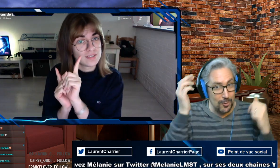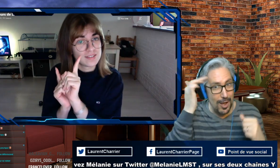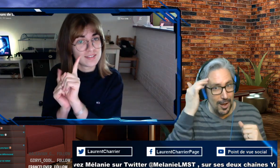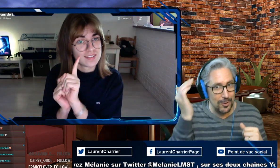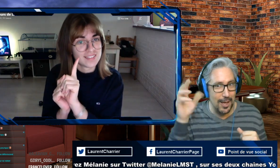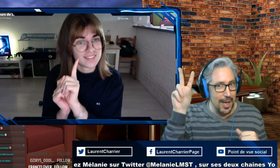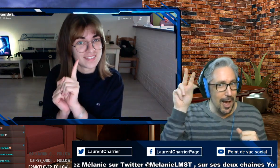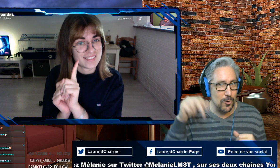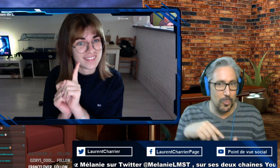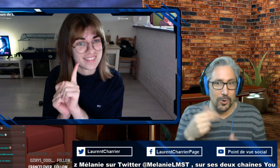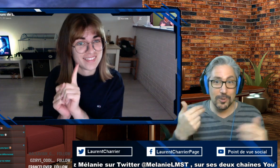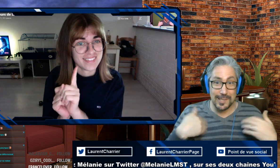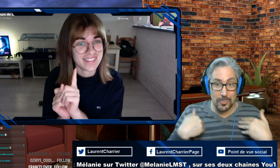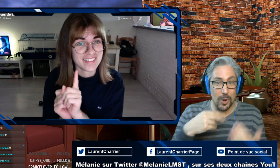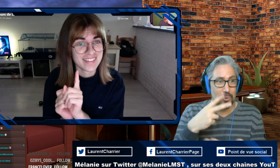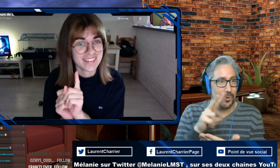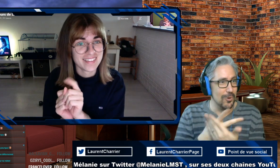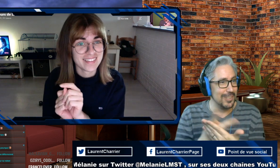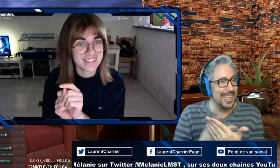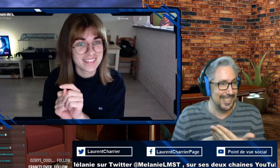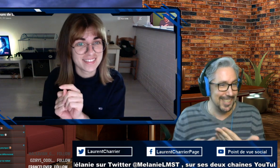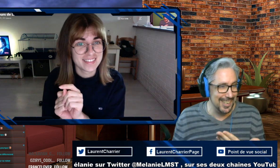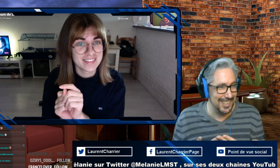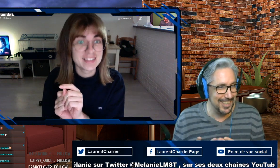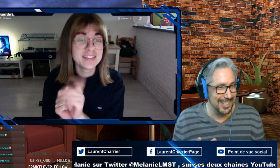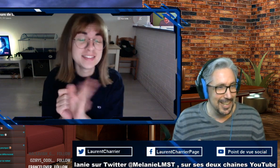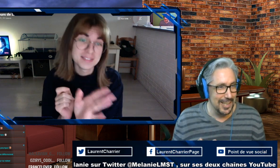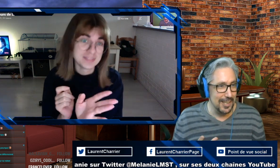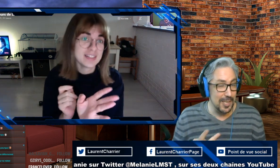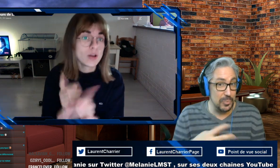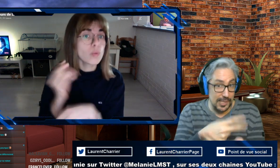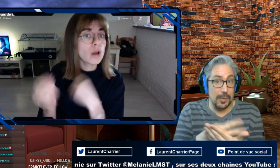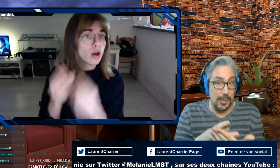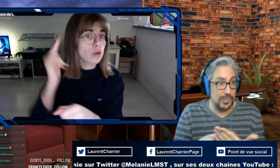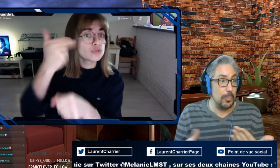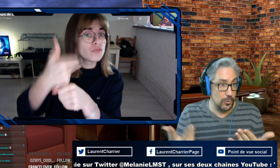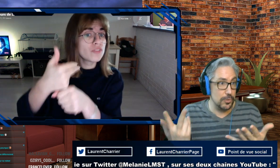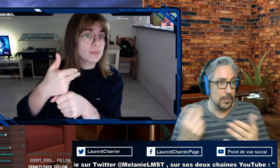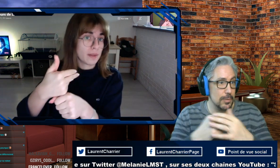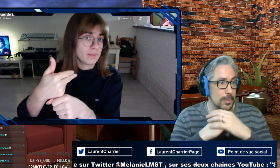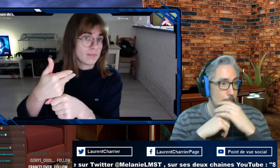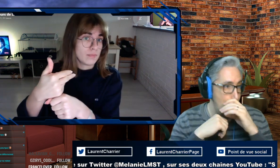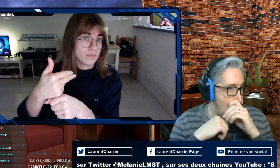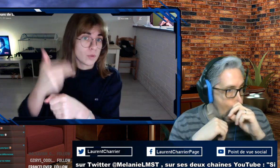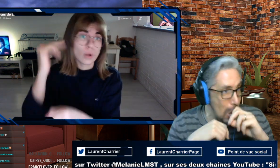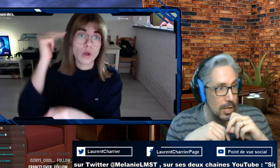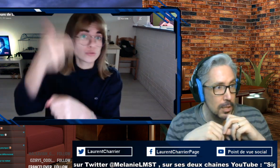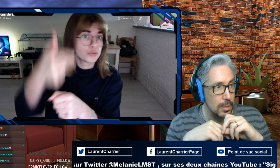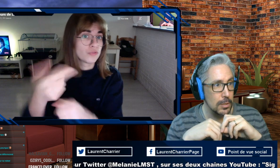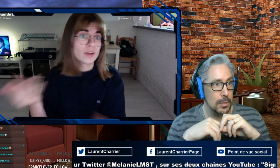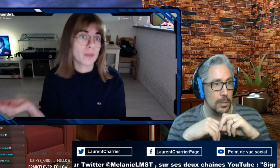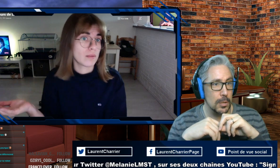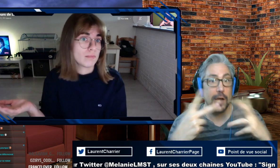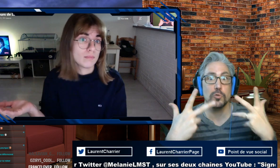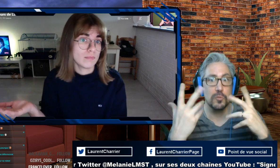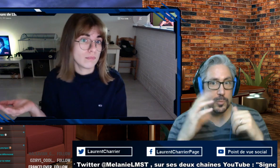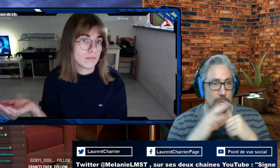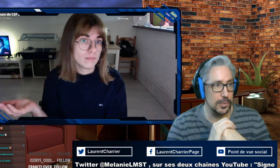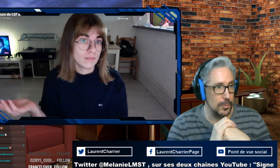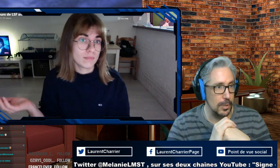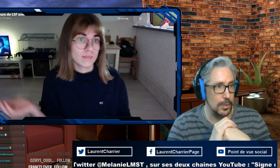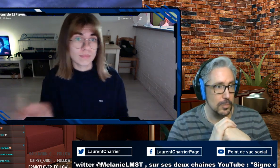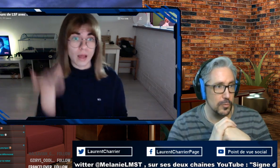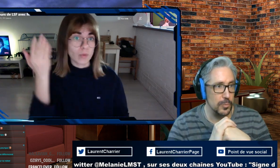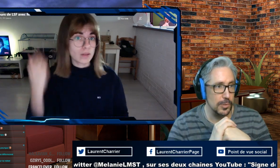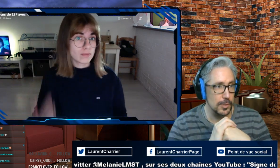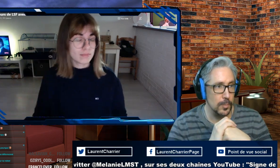reconnaître à comprendre tes propres dessins. Et puis Voilà, ça prend du temps. voilà, tu filmes. Ah, tu filmes